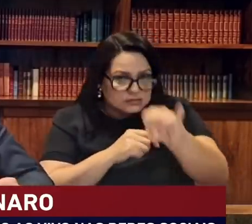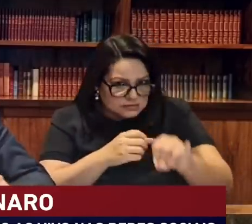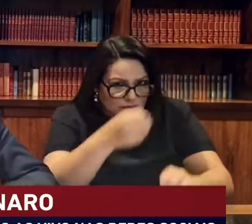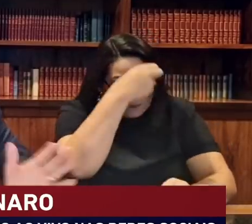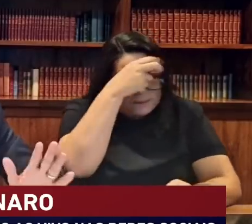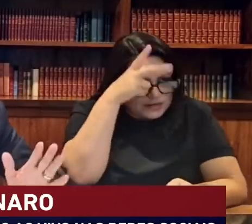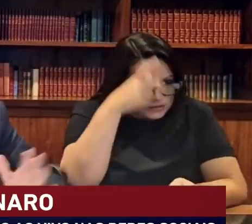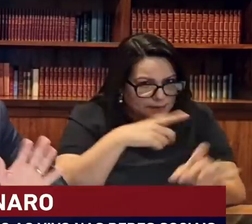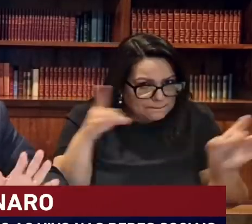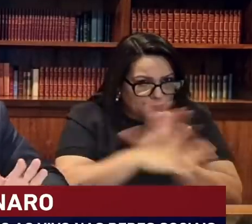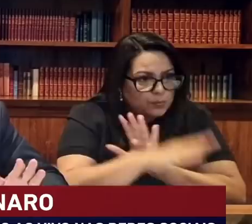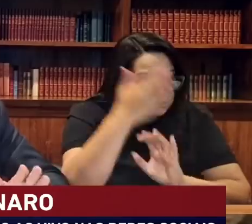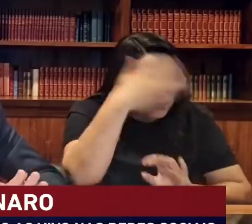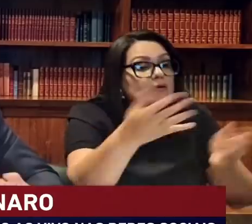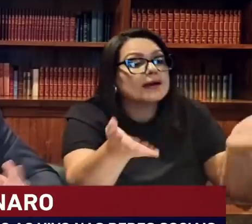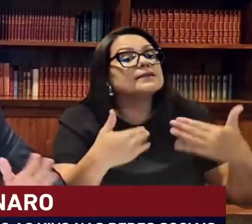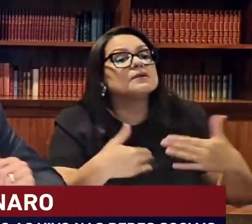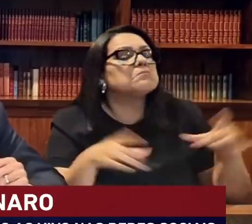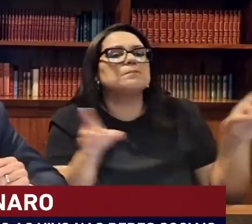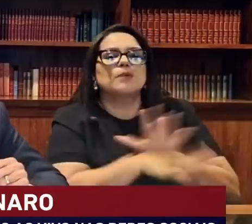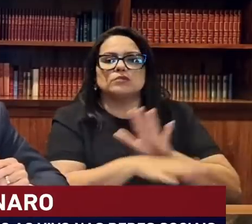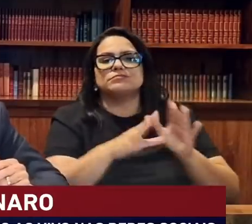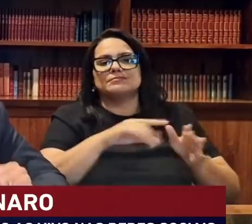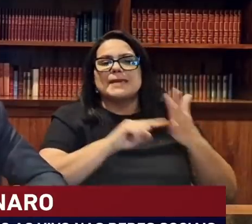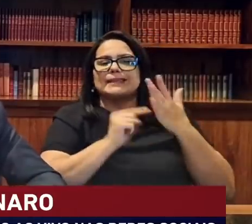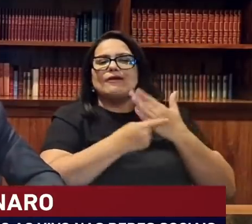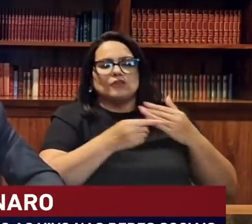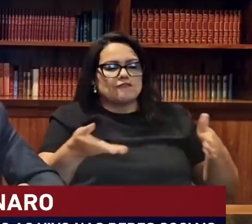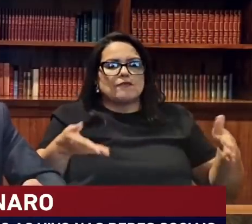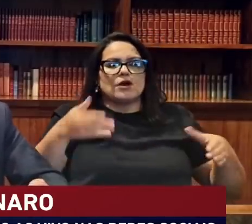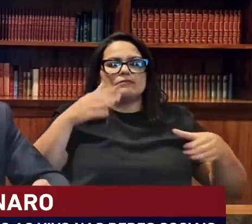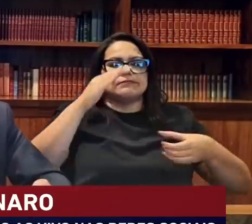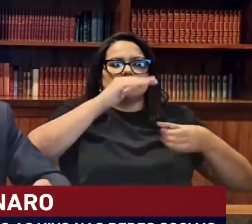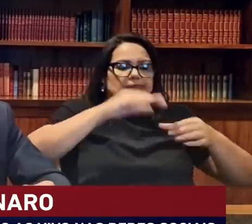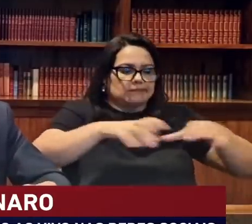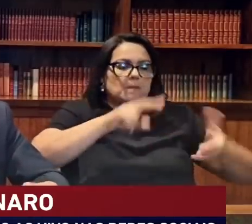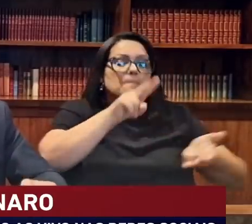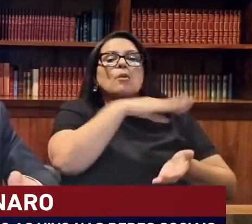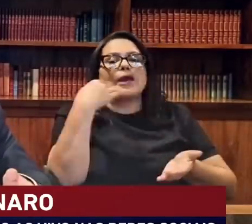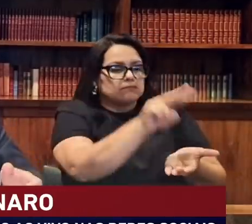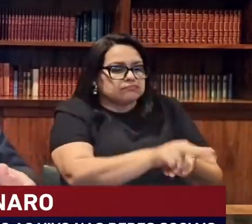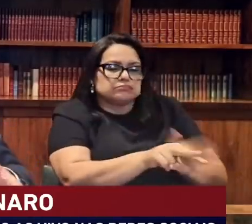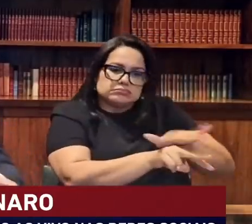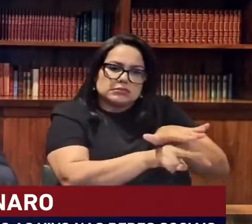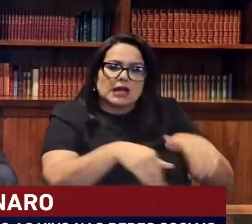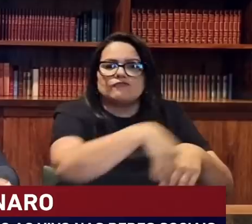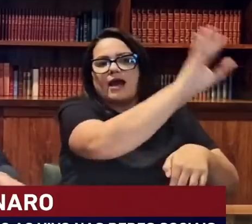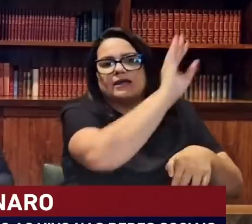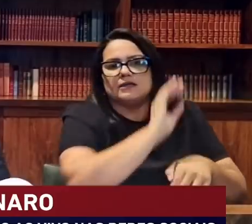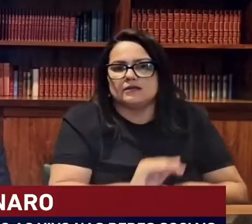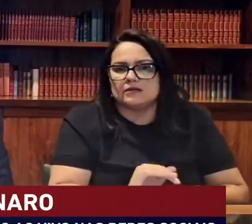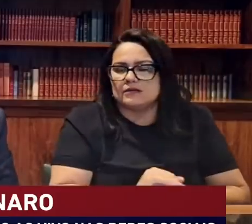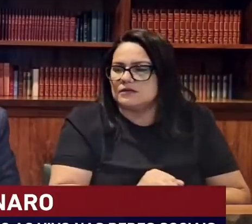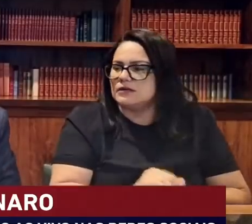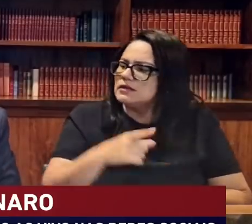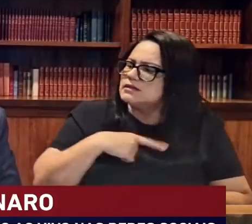concreto, resolveu o assunto, fechou o caixão. Vamos ver quem é o responsável agora, ok? Presidente, tem um jornalista perguntou hoje por que